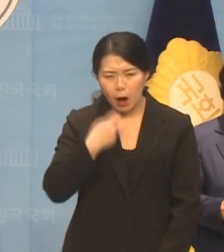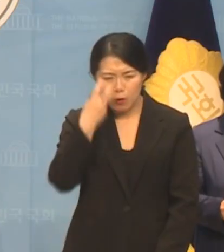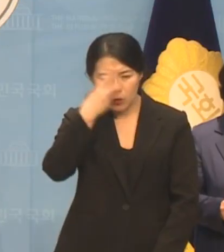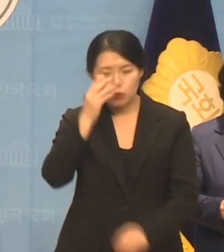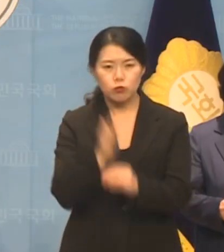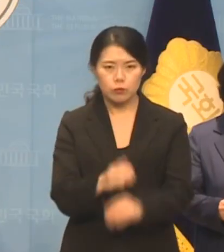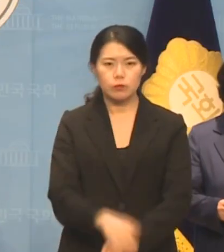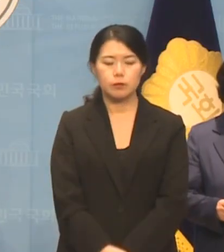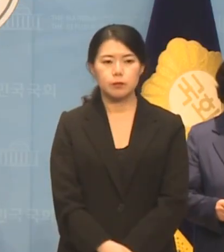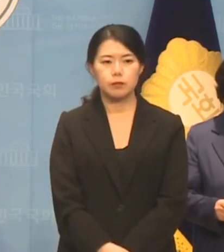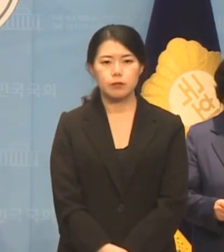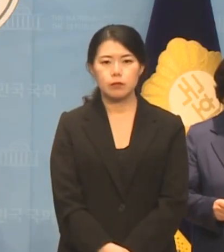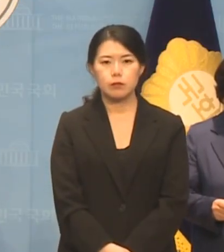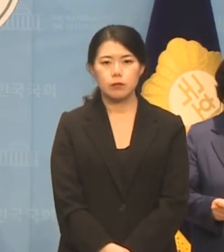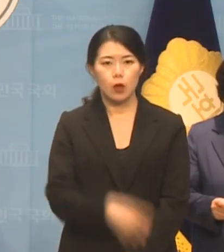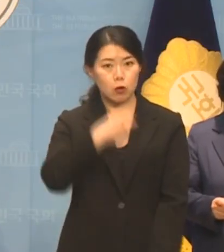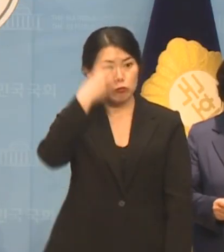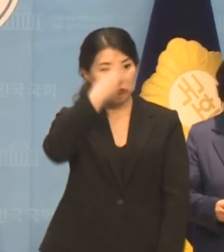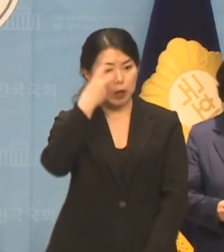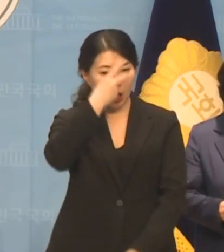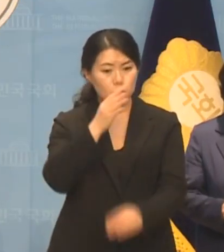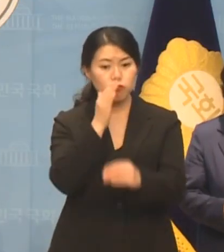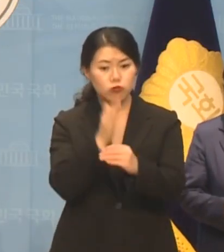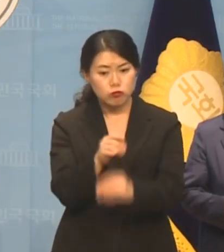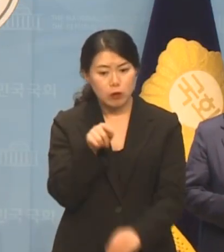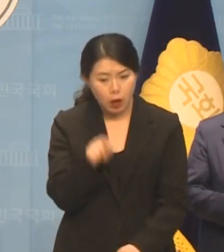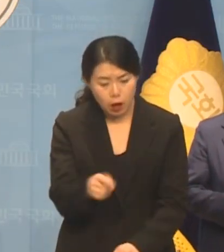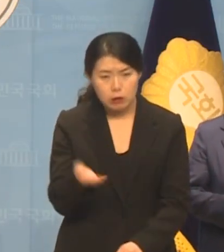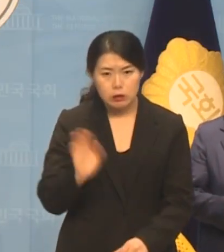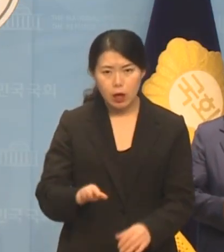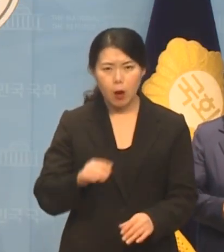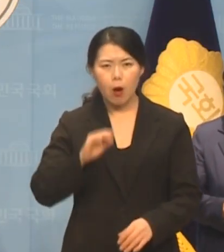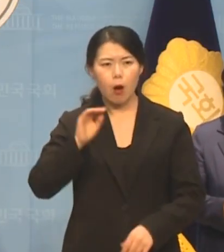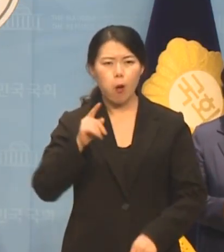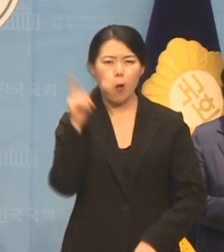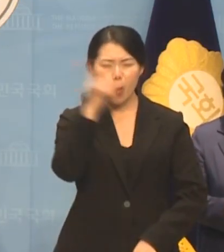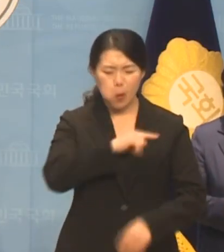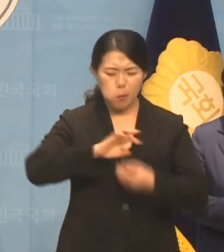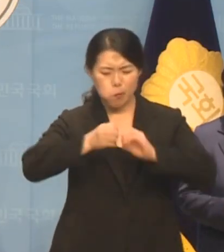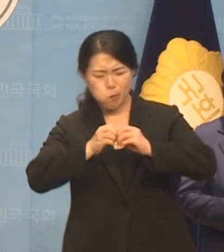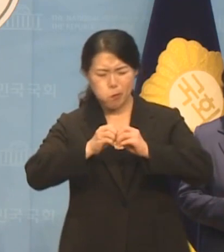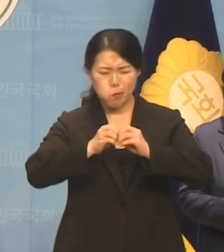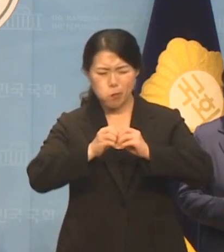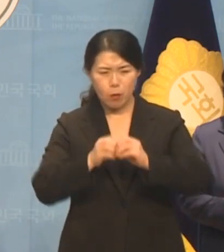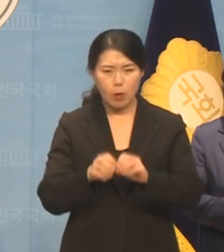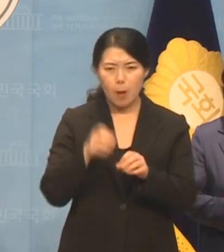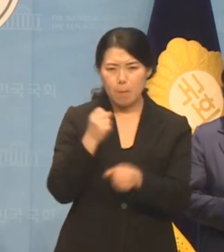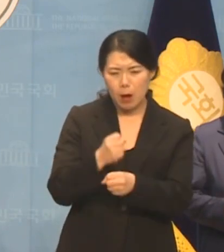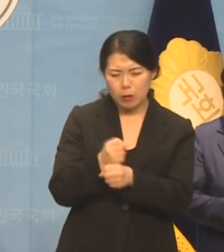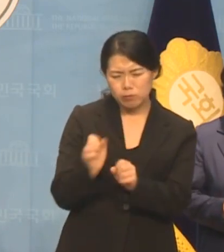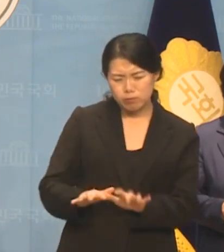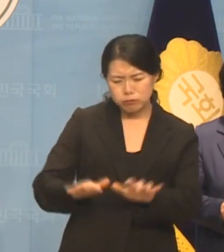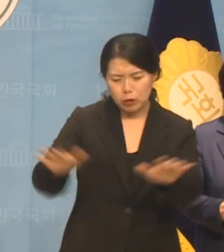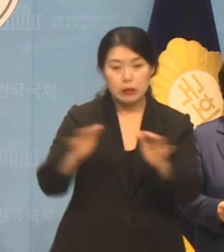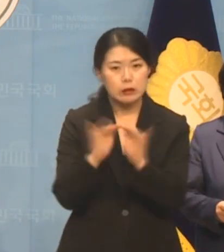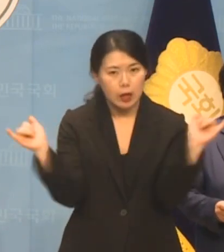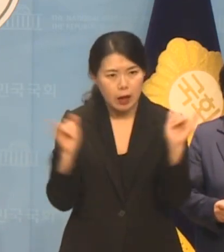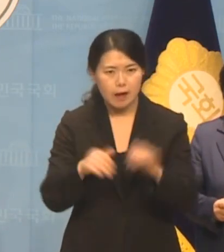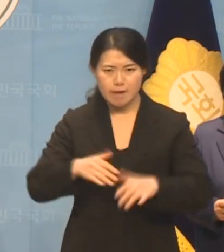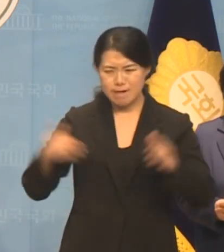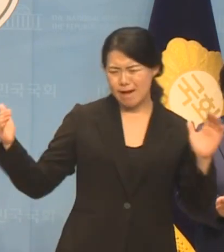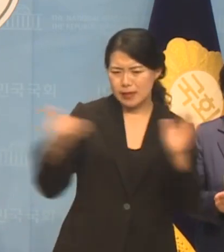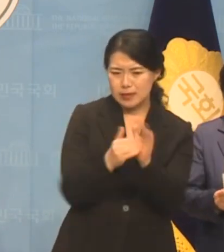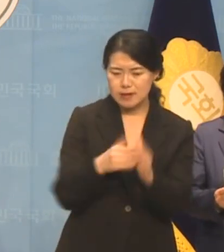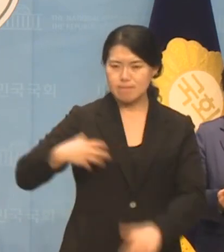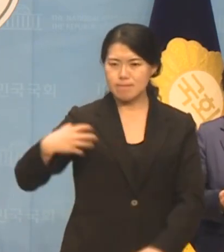중이기도 합니다. 이처럼 수사가 진행 중인 사안에 악의적인 허위 사실을 생성 유포하는 자들에게는 끝까지